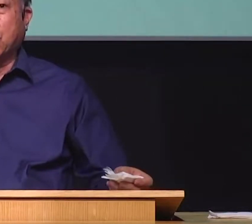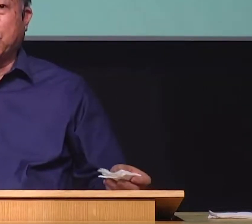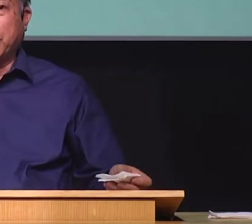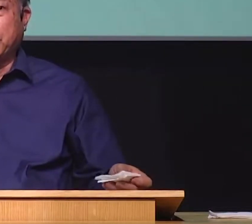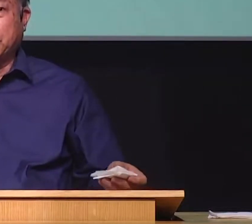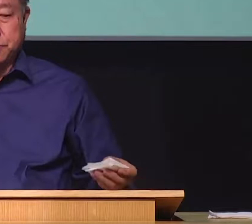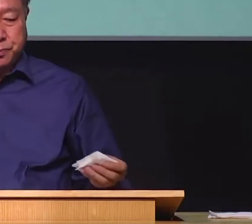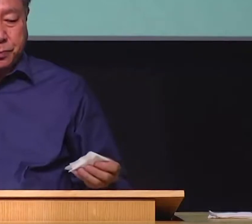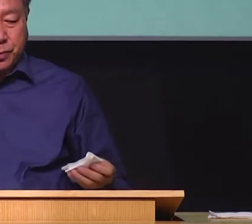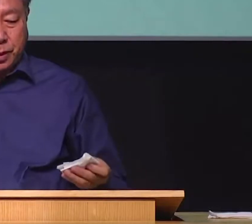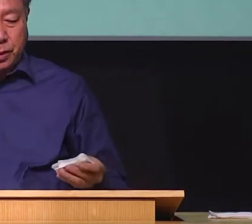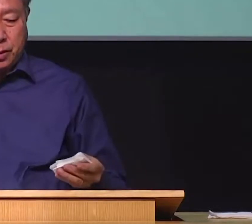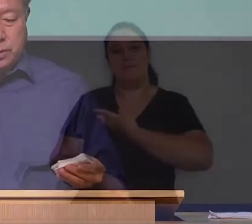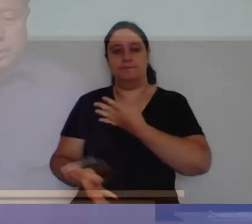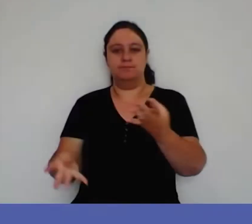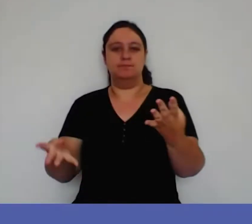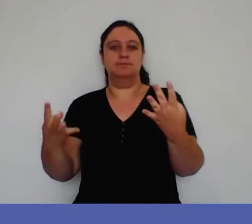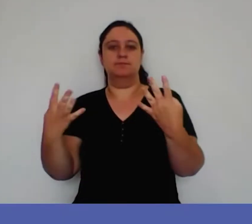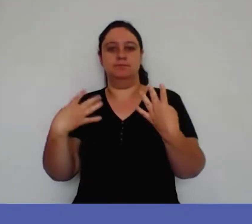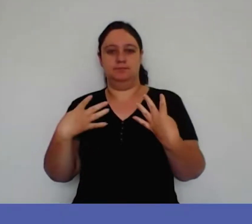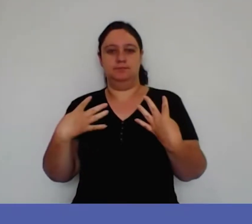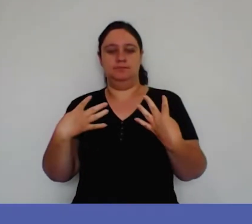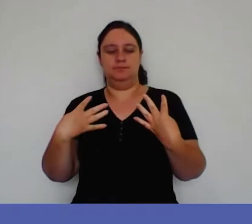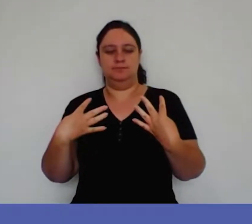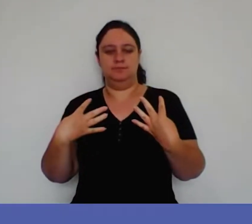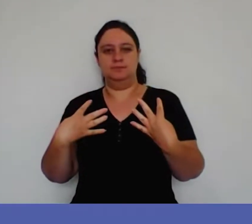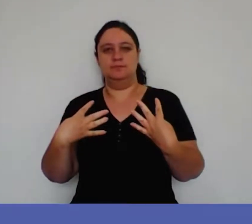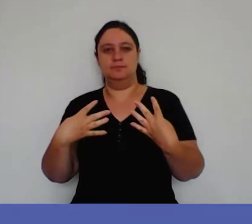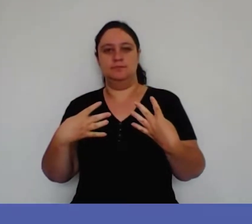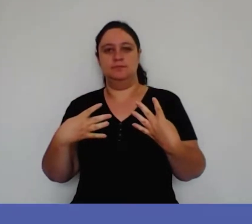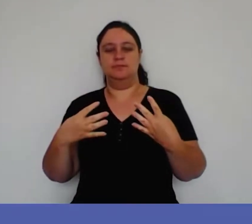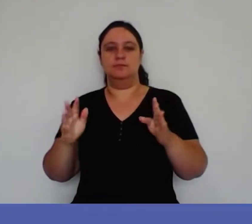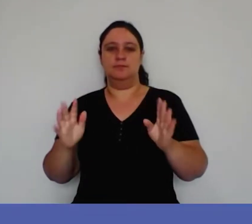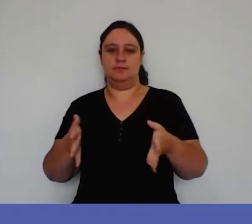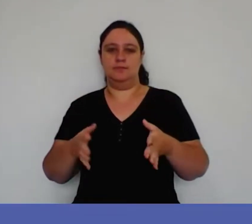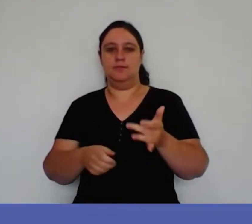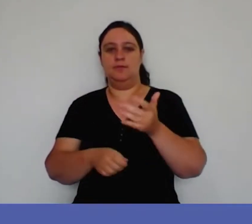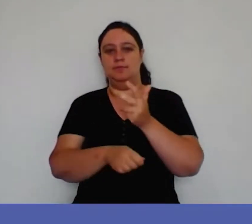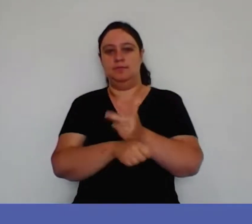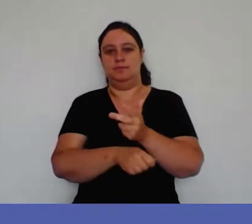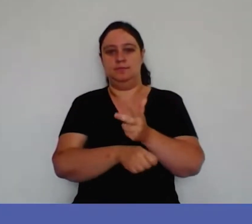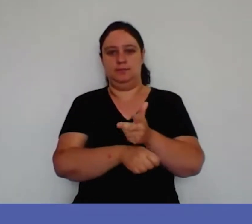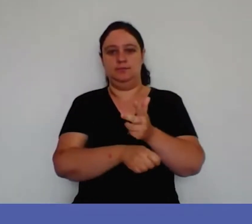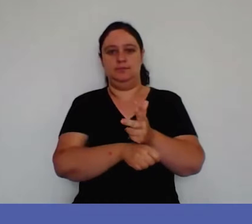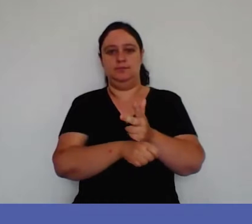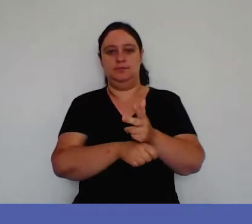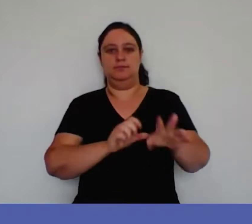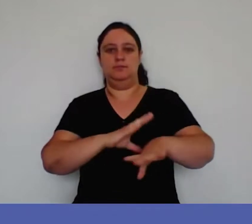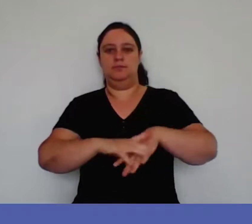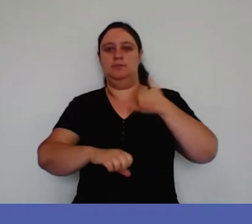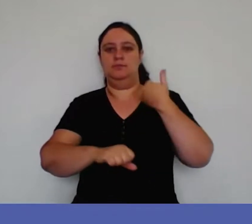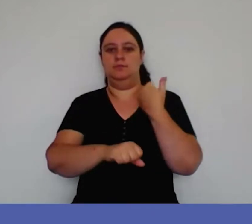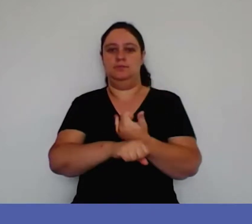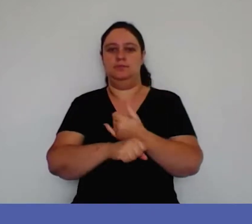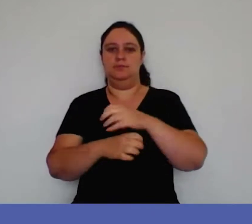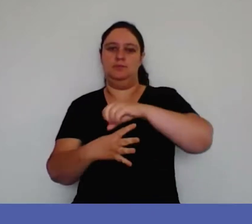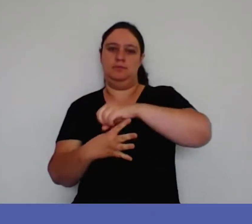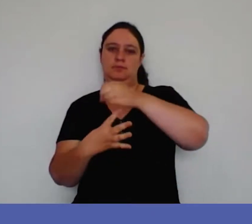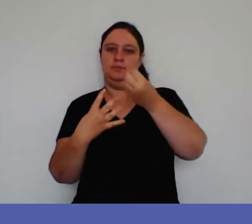nos acompanham nessas transmissões pelo Instituto Vida para